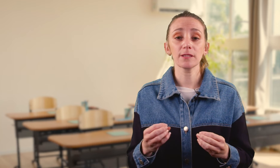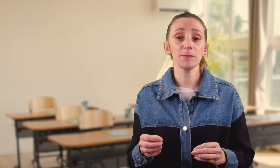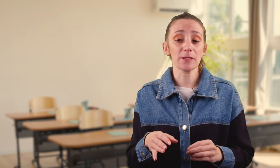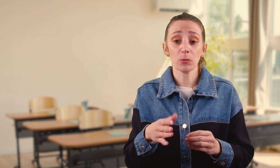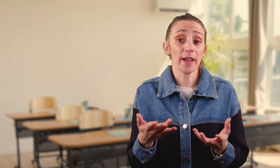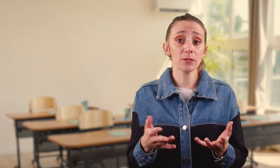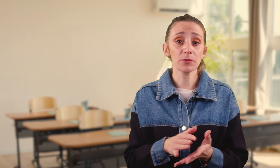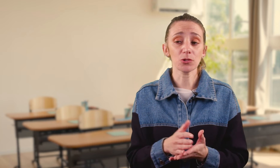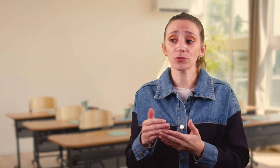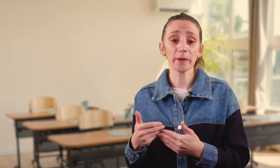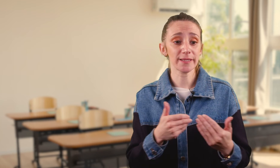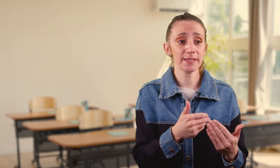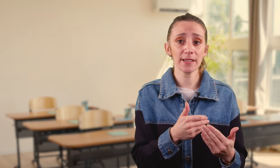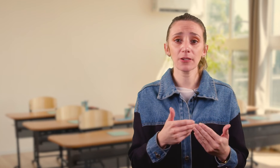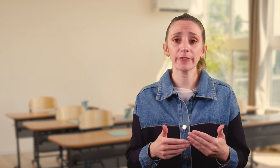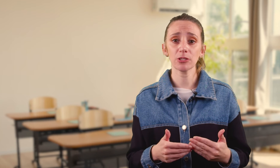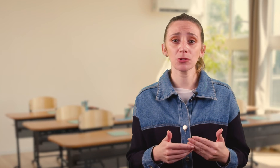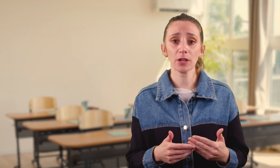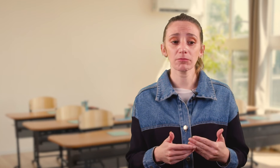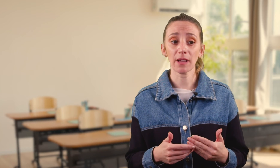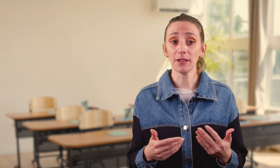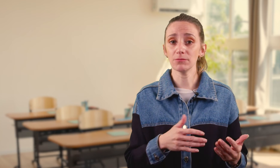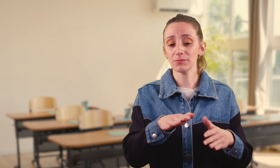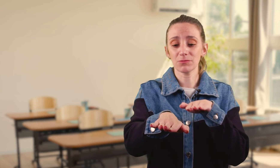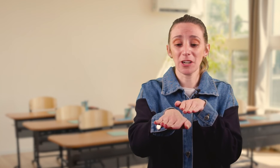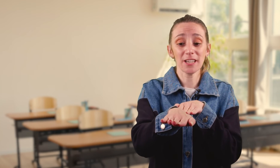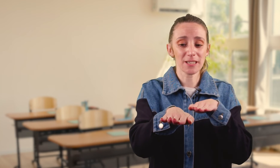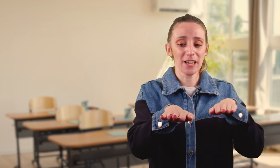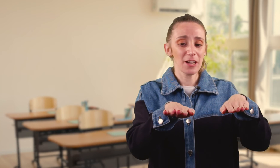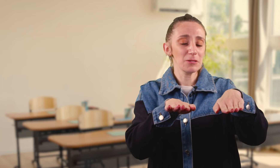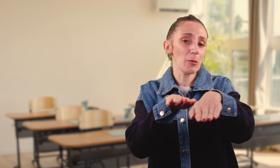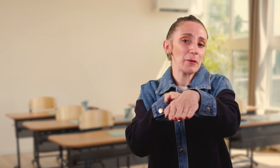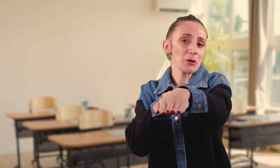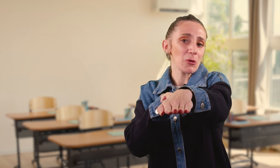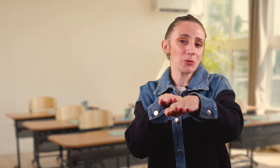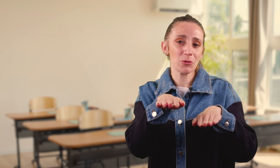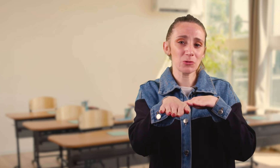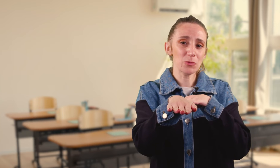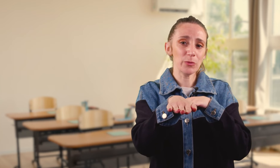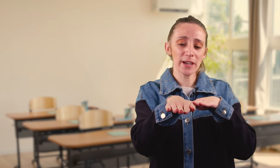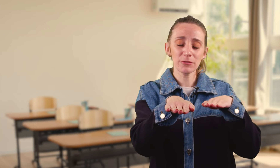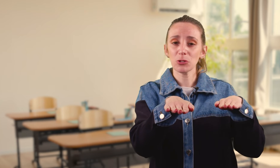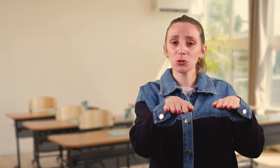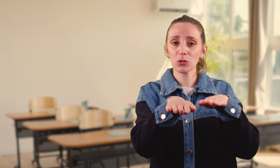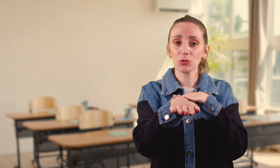Si, parce que par exemple, je veux préciser que la voiture, voilà, normalement, on double bien une voiture